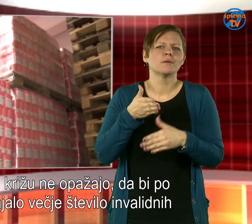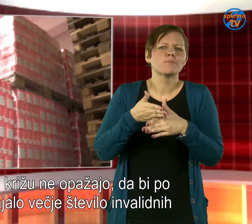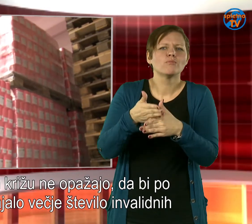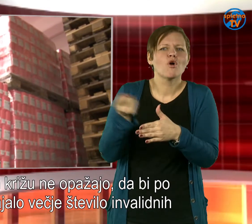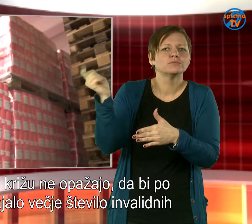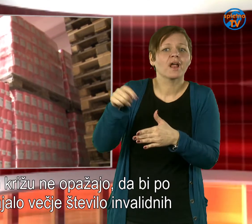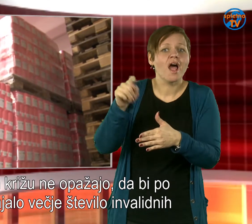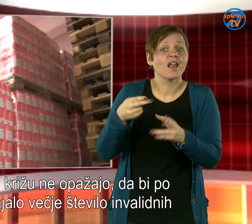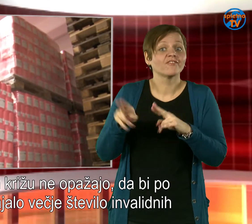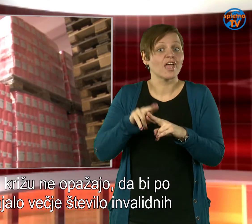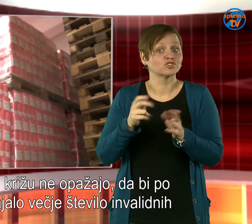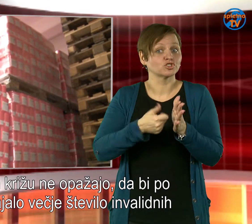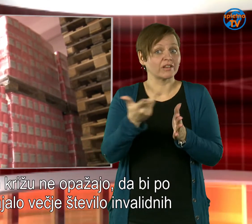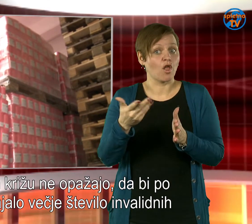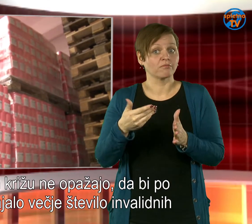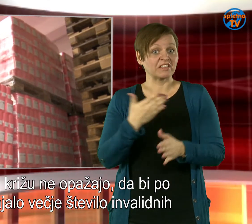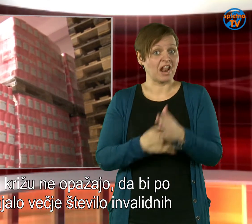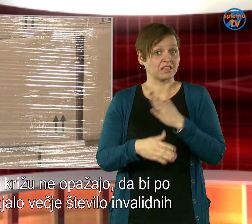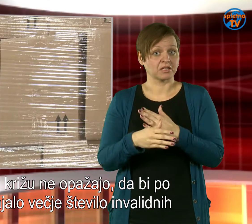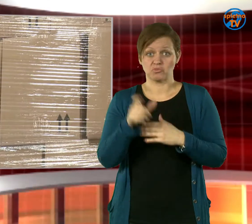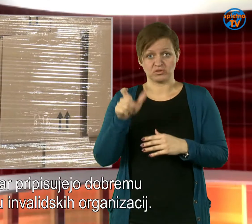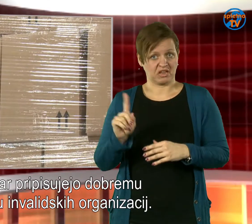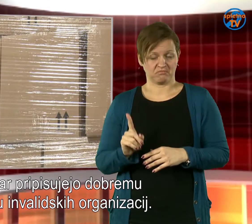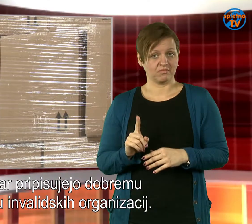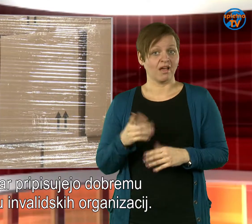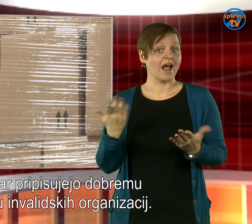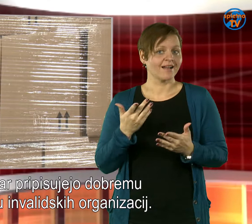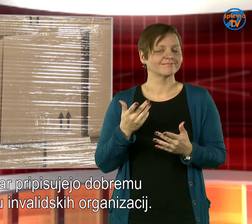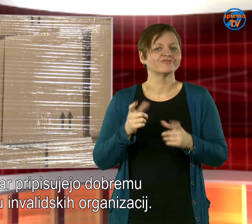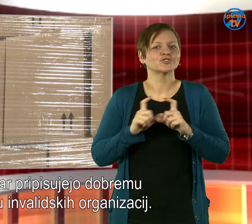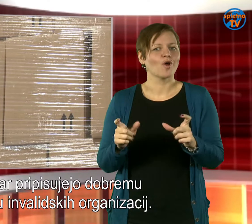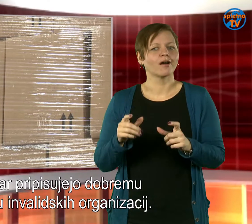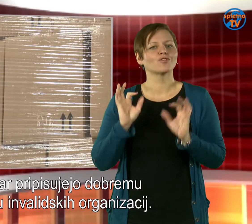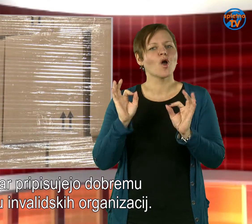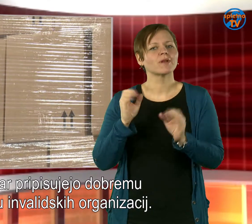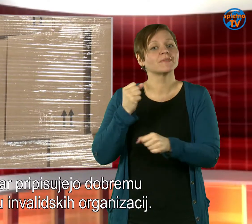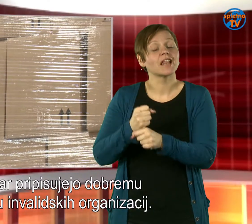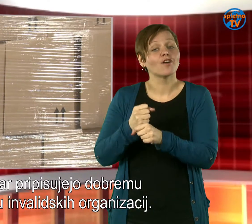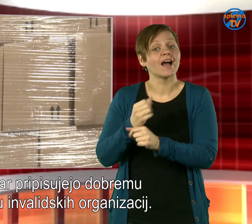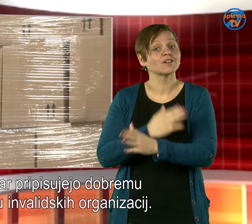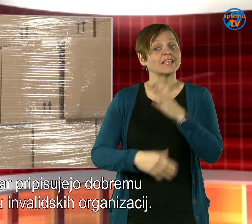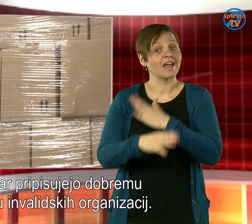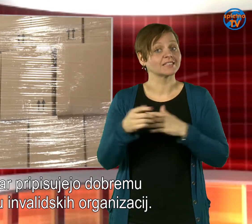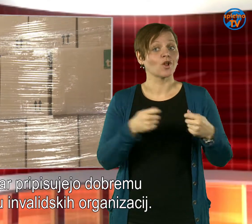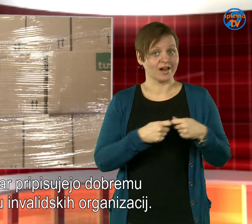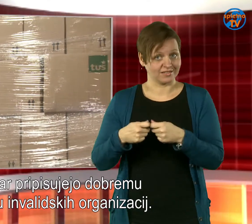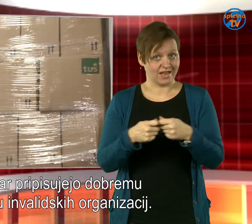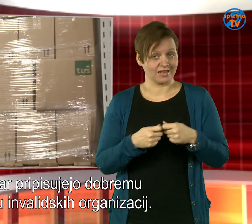pomoč prihajalo večje število invalidnih oseb, kar pripisujejo dobremu delovanju invalidskih